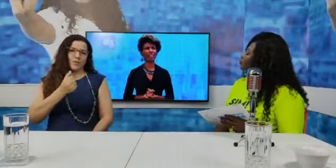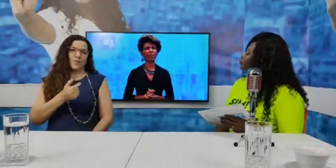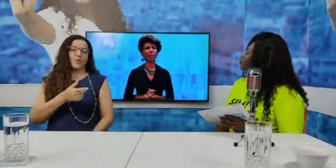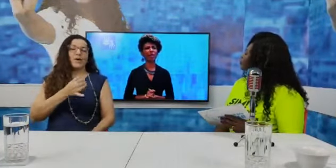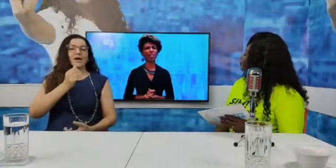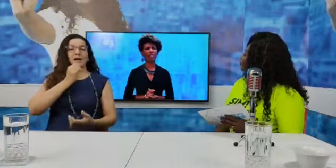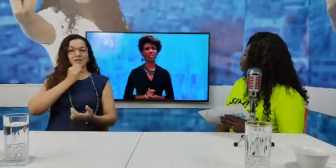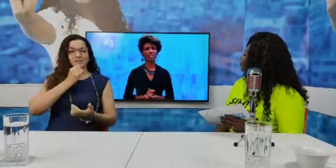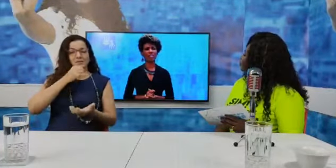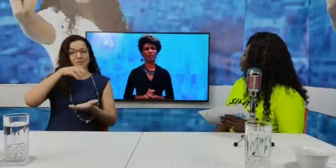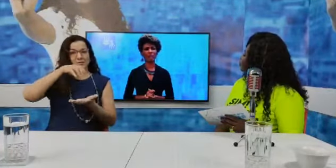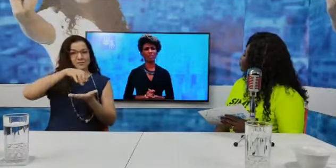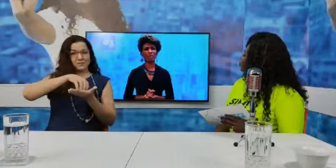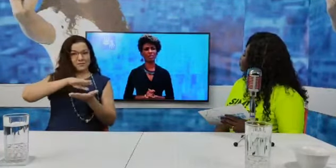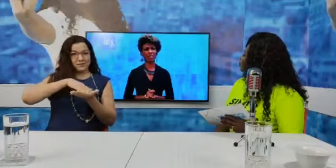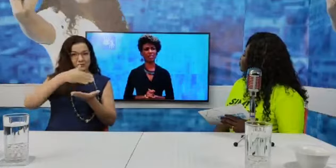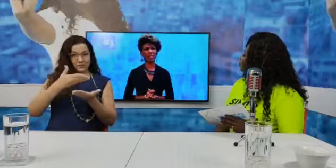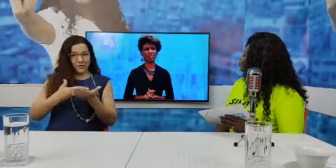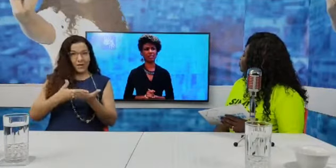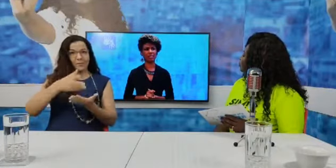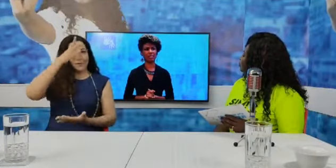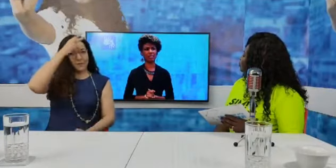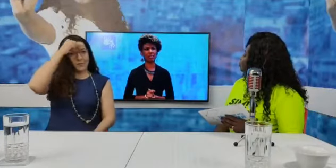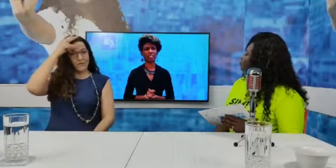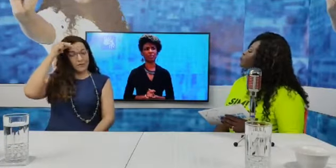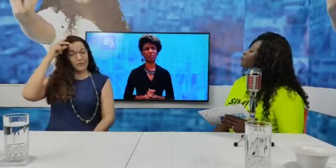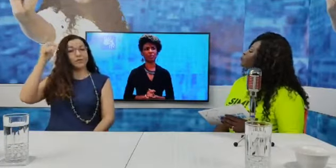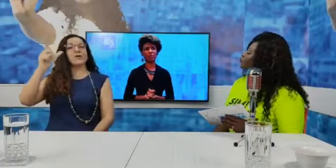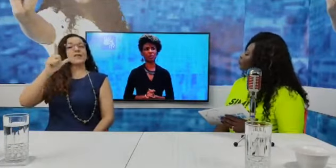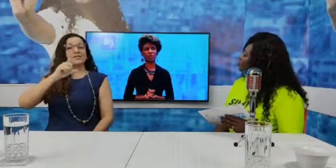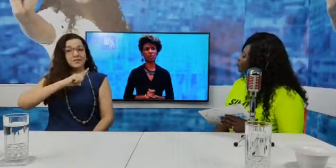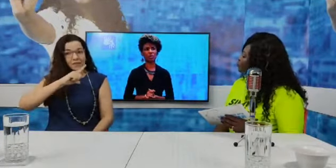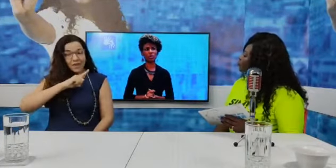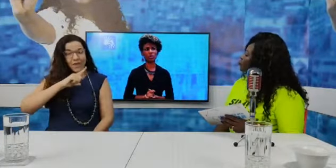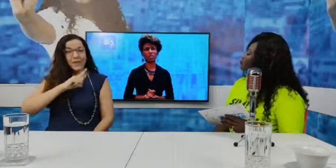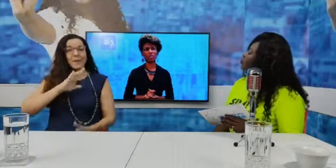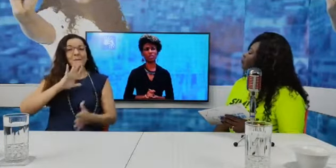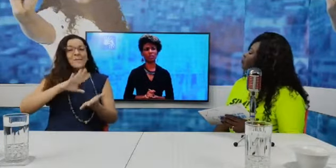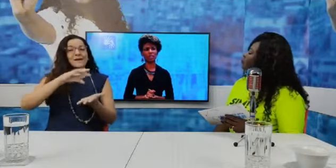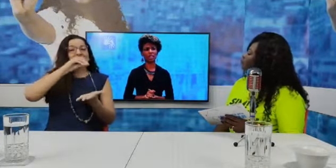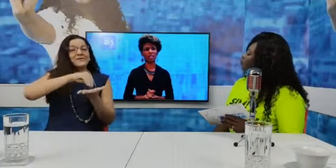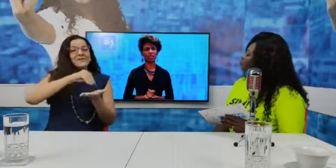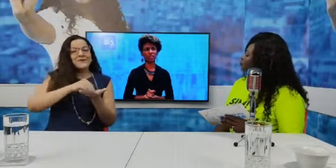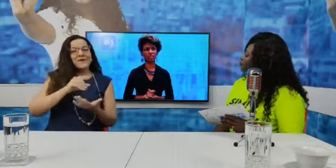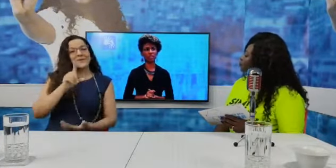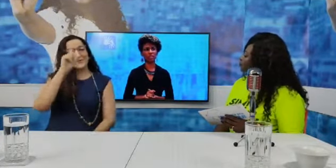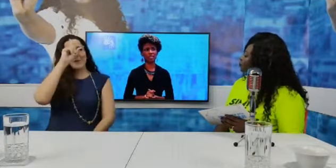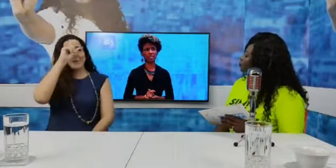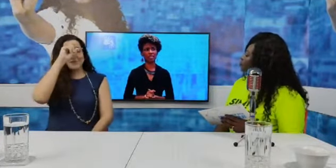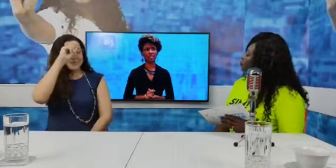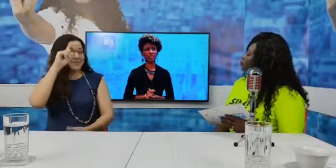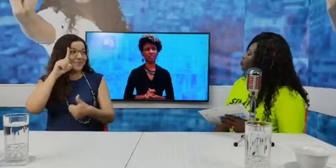tem poucos espaços com acessibilidade. Tem poucos núcleos de acessibilidade em